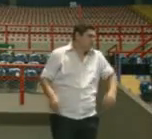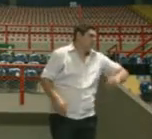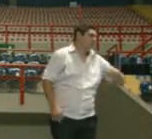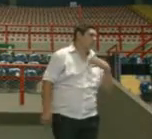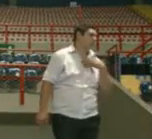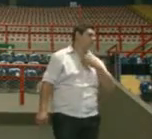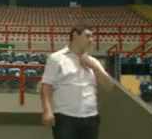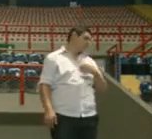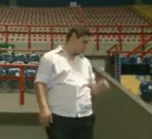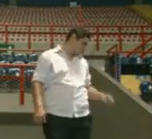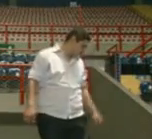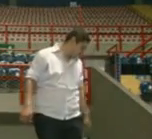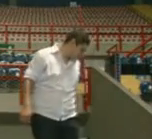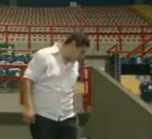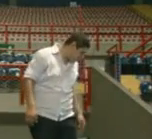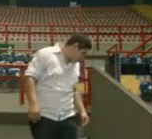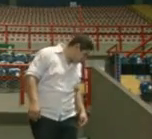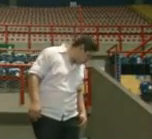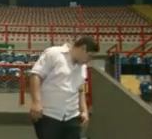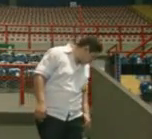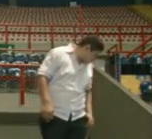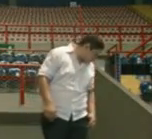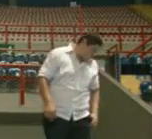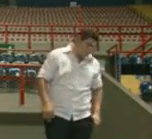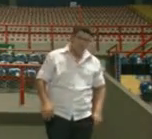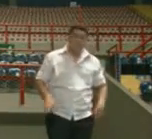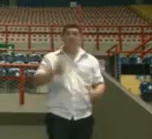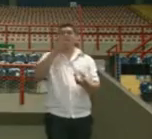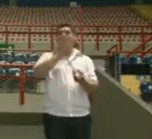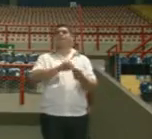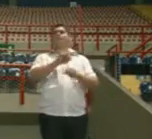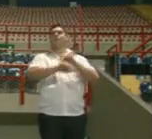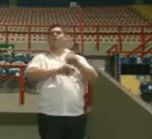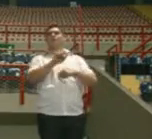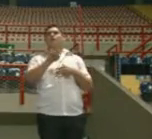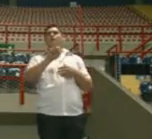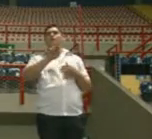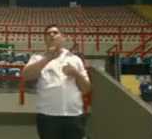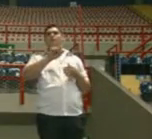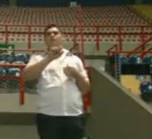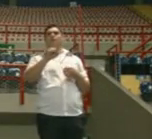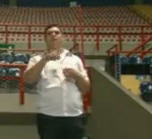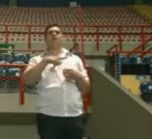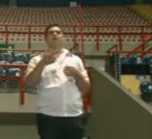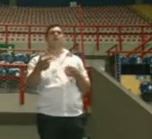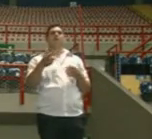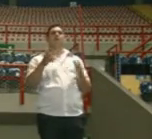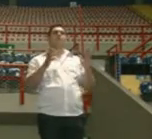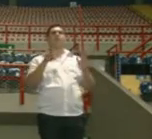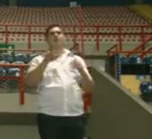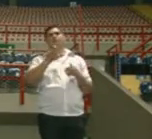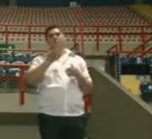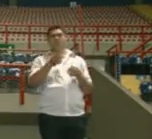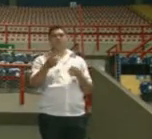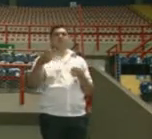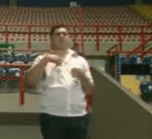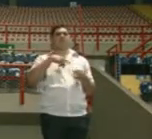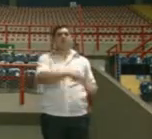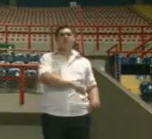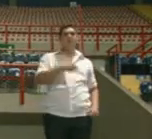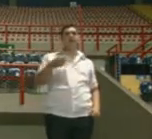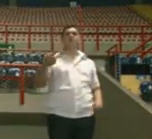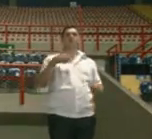Resumindo, o que é mais importante para a gente? Quando se fala em República Velha, República da Espada e